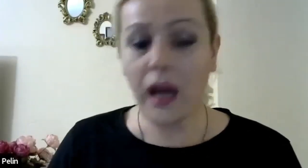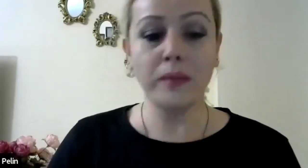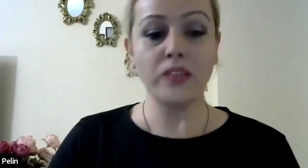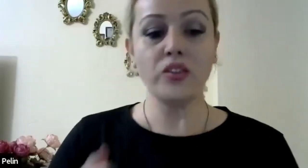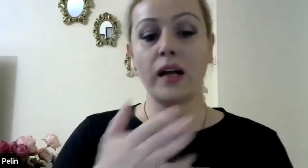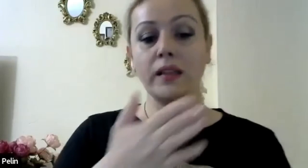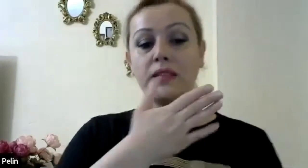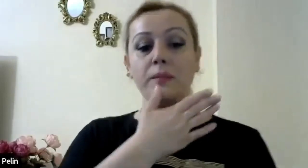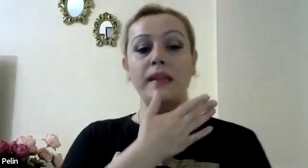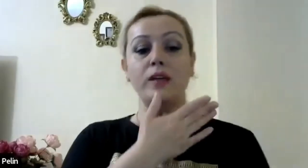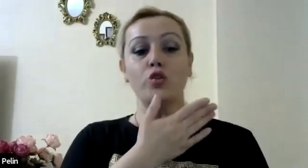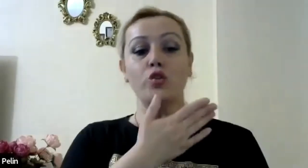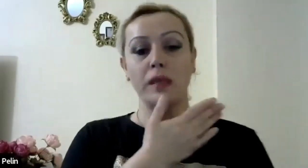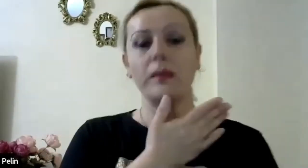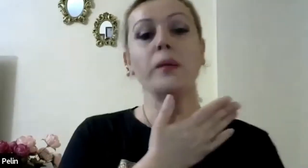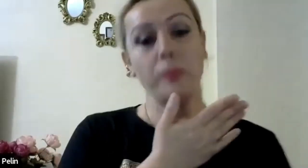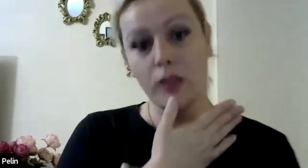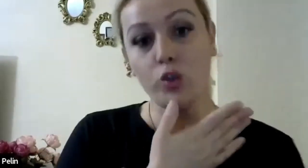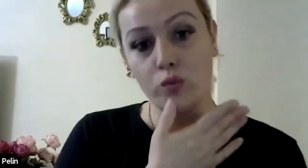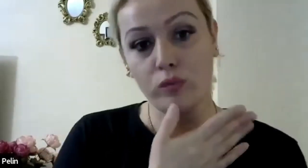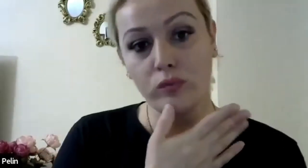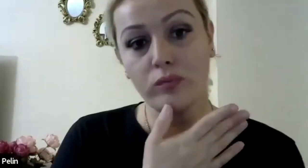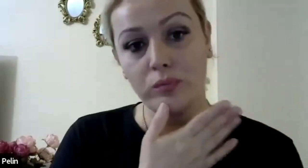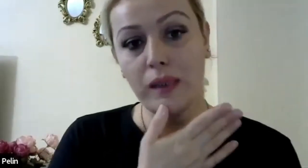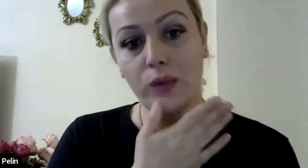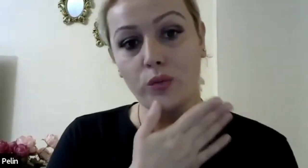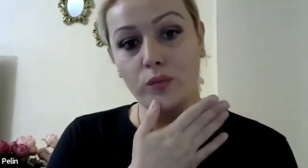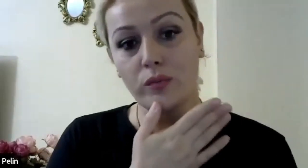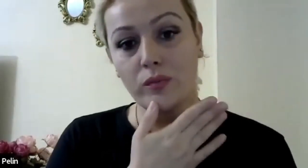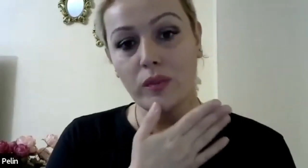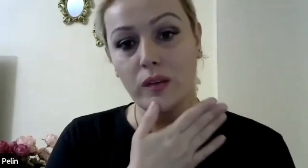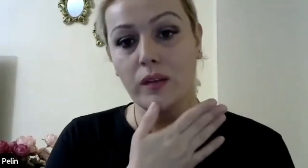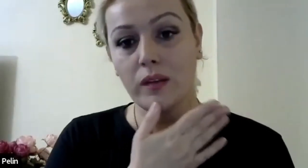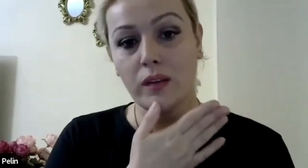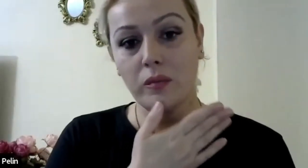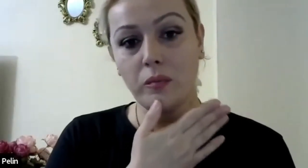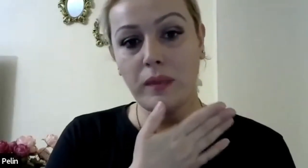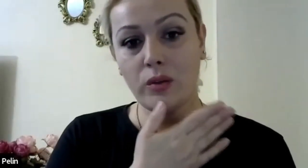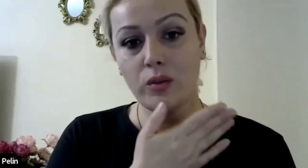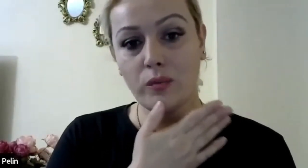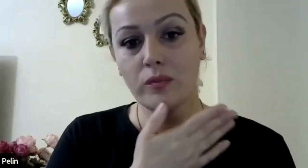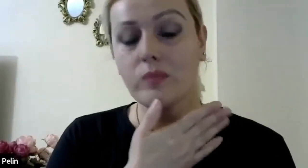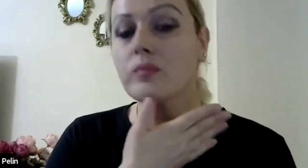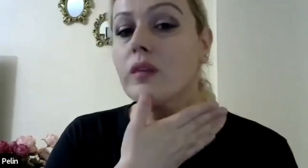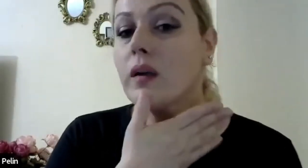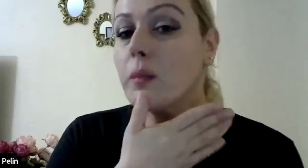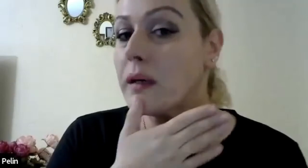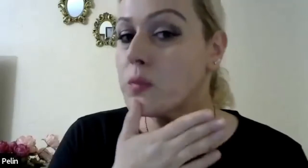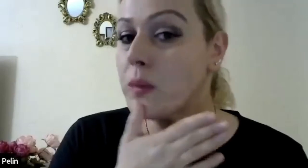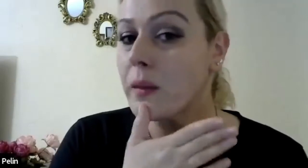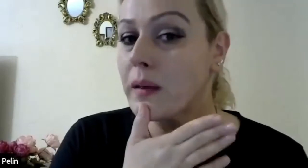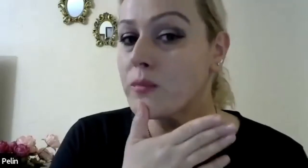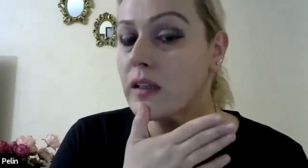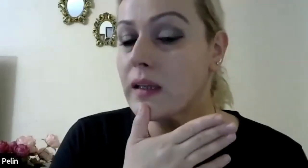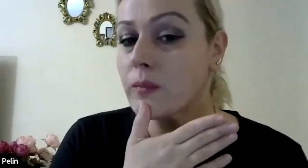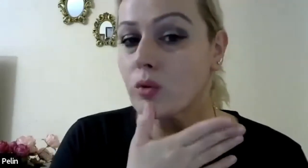bir işaretimiz ise biliyorum bilmek. Biliyorum. Biliyorum. Biliyorum. Baş parmağım çenemde